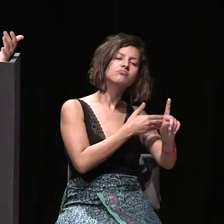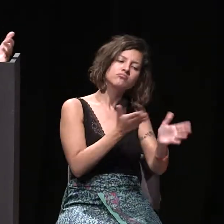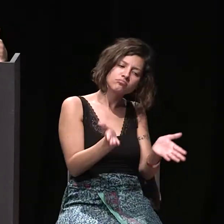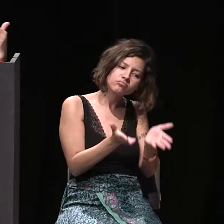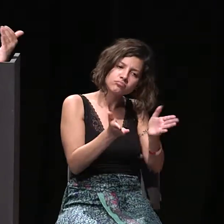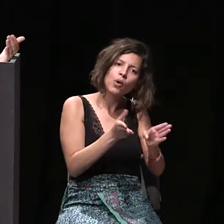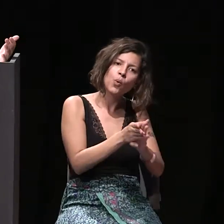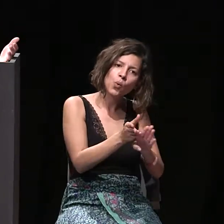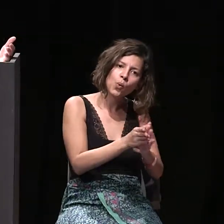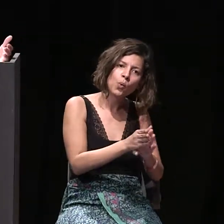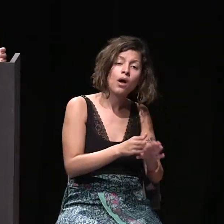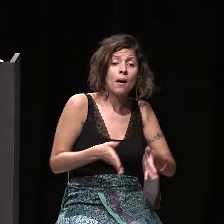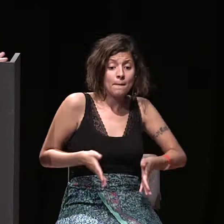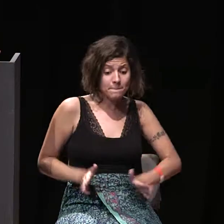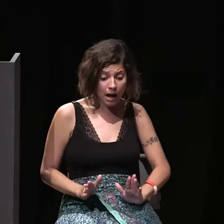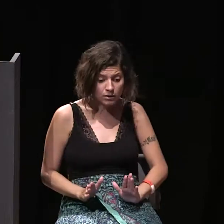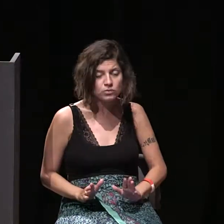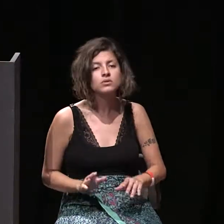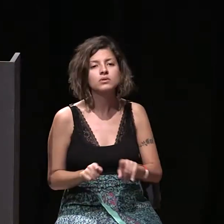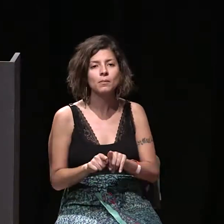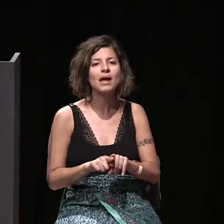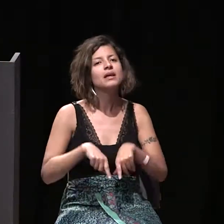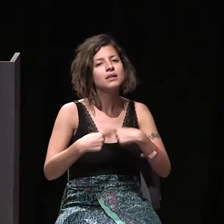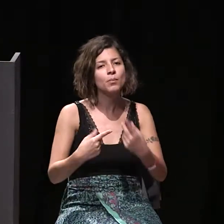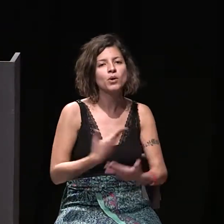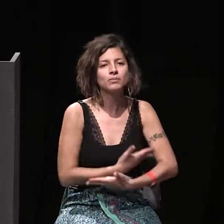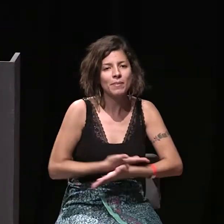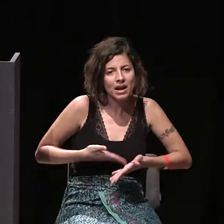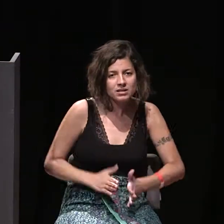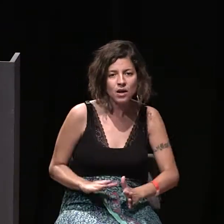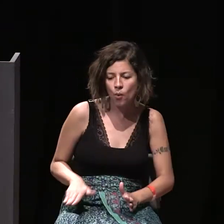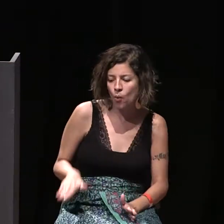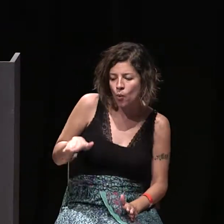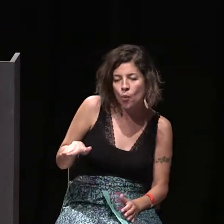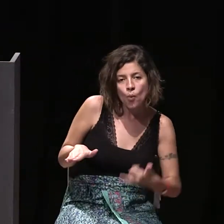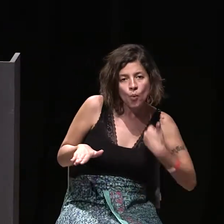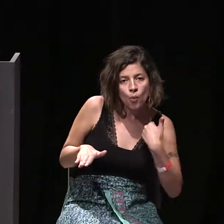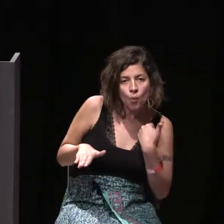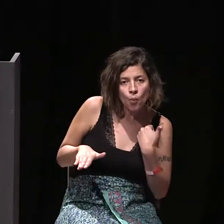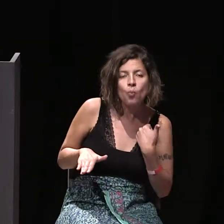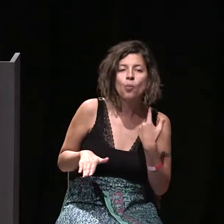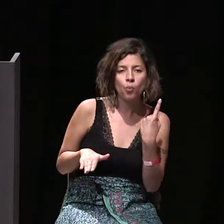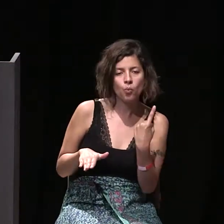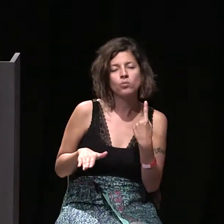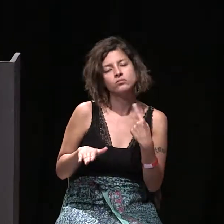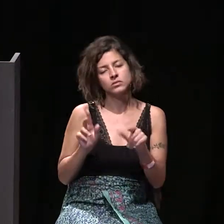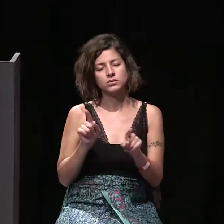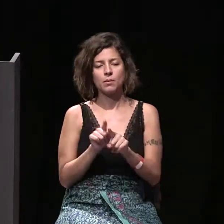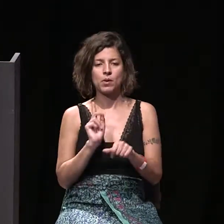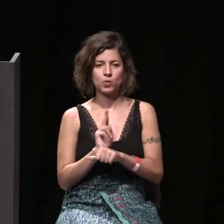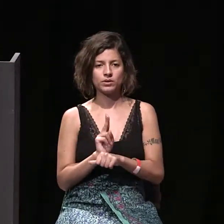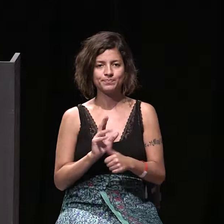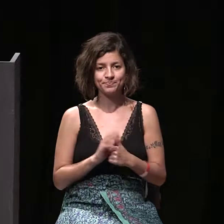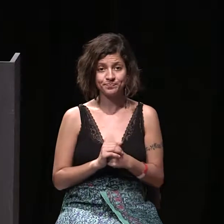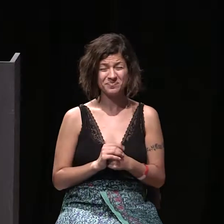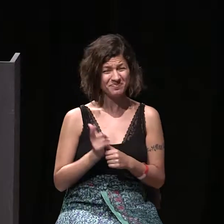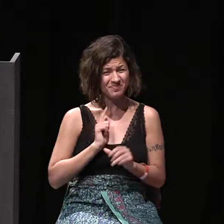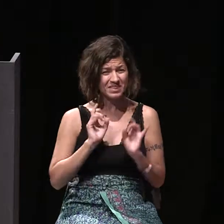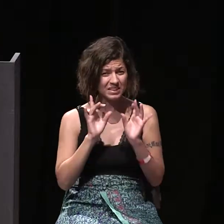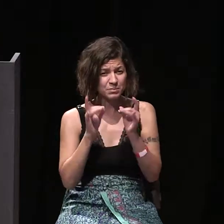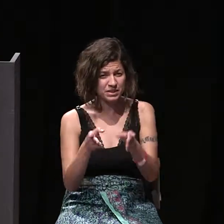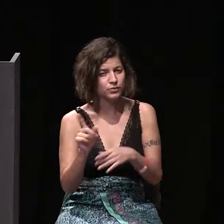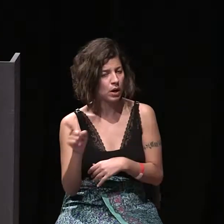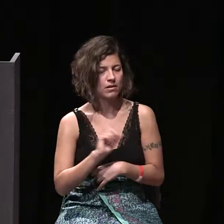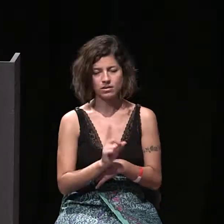e nesse momento da puericultura. A casa hoje não atende um público específico, mas a gente recebe muitas